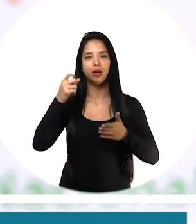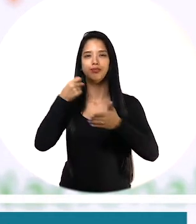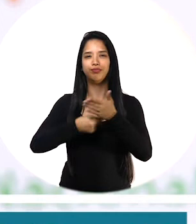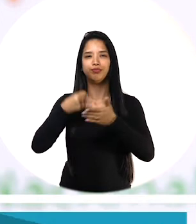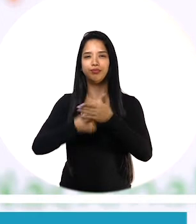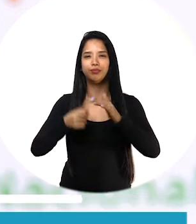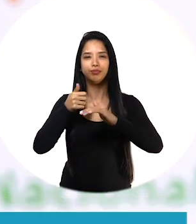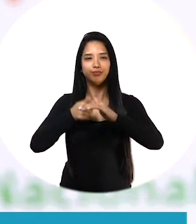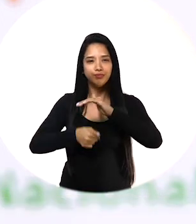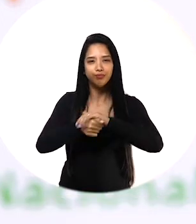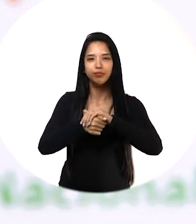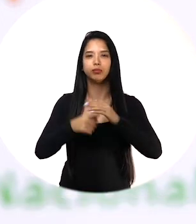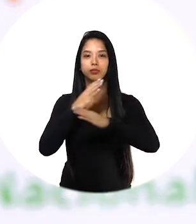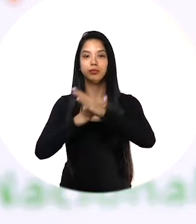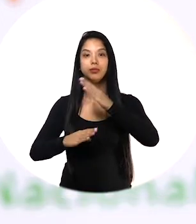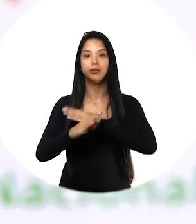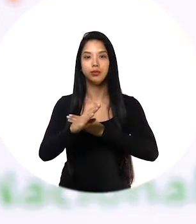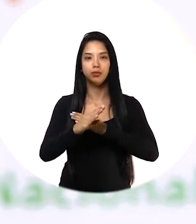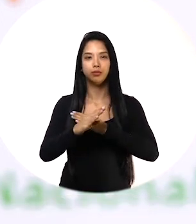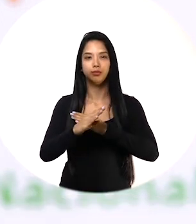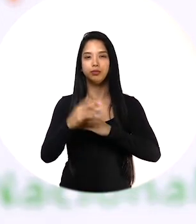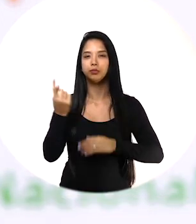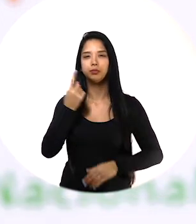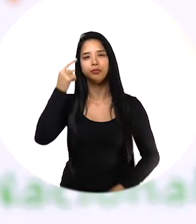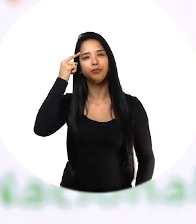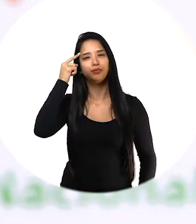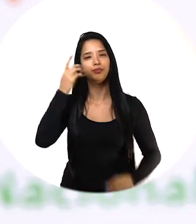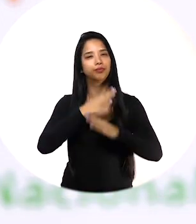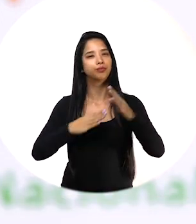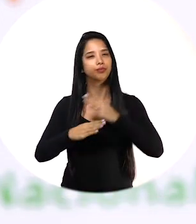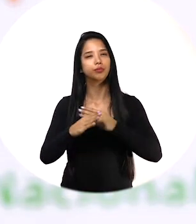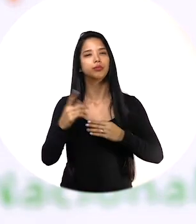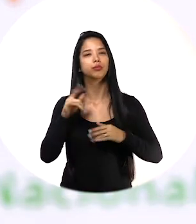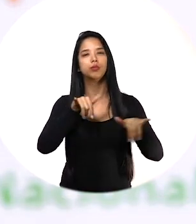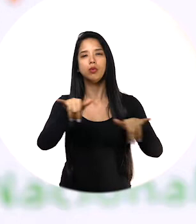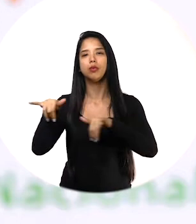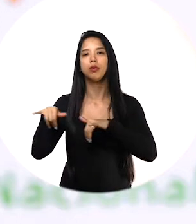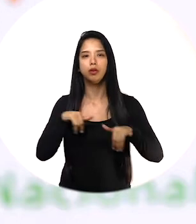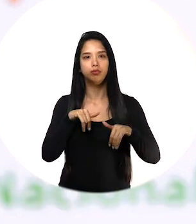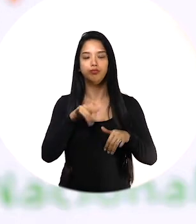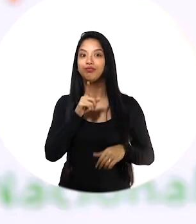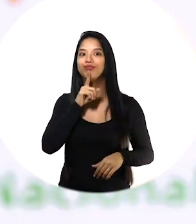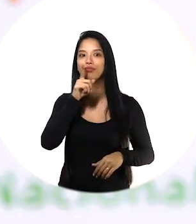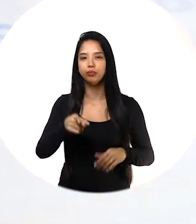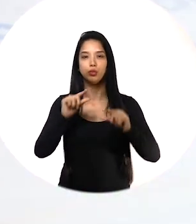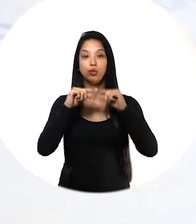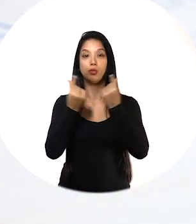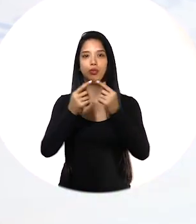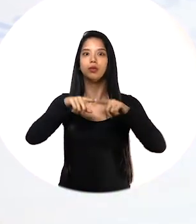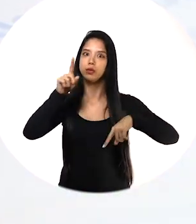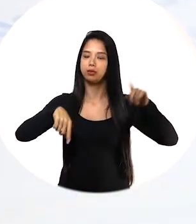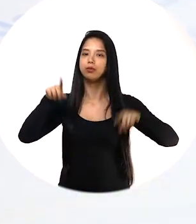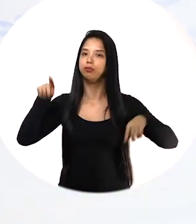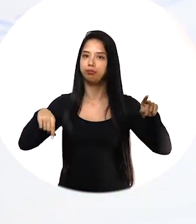esa invisibilización que se da de la discapacidad cuando pensamos que la discapacidad es una, cuando en realidad es un grupo